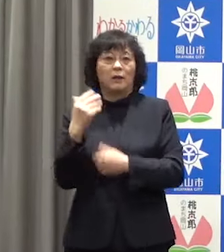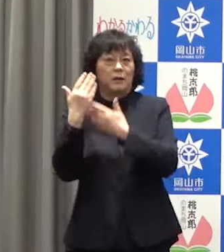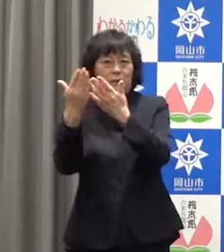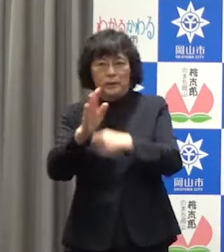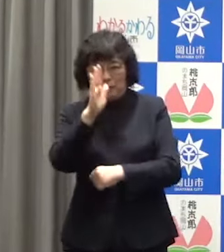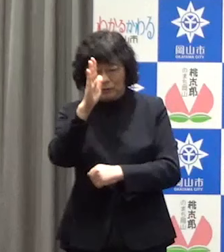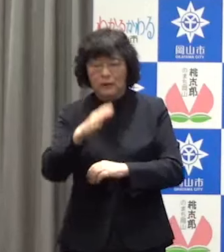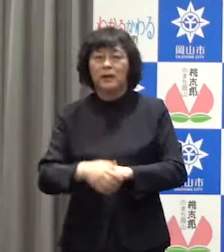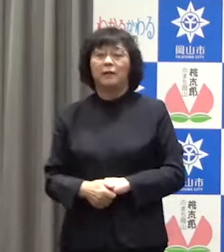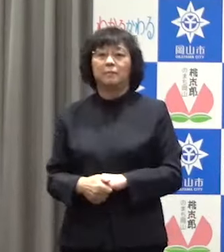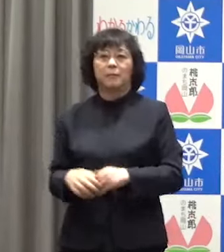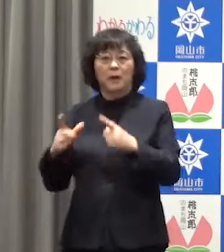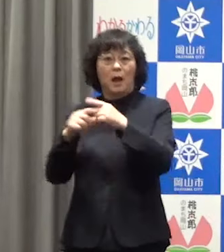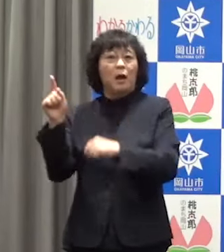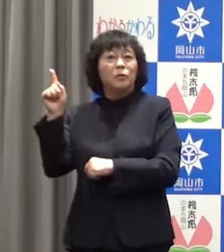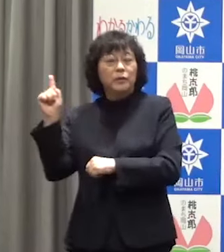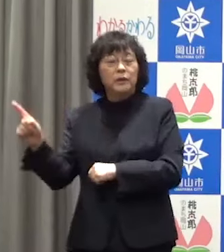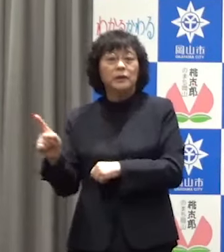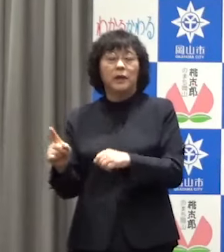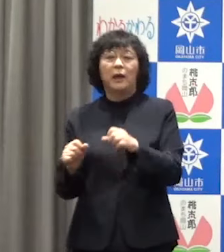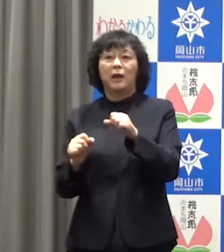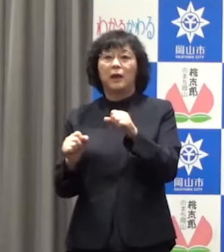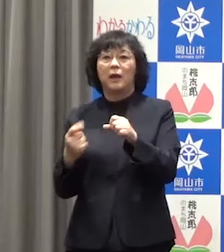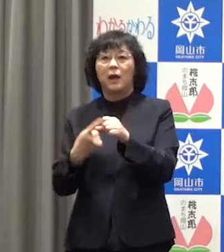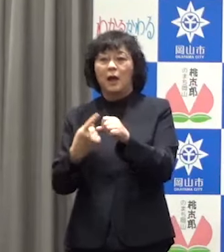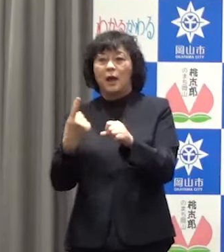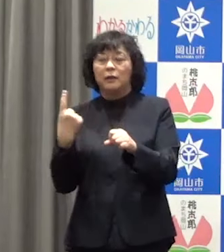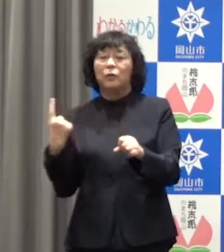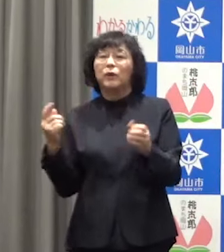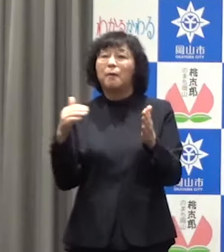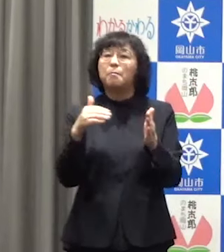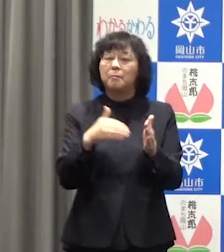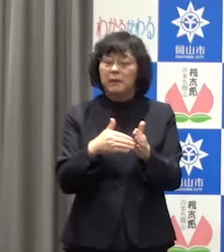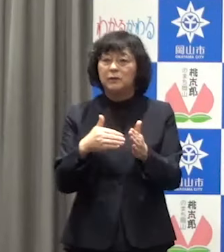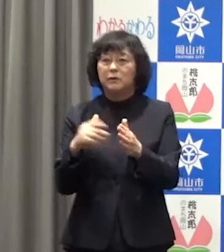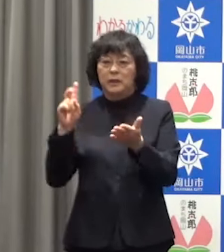国において昨年末に閣議決定されました